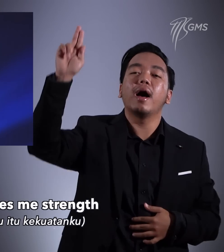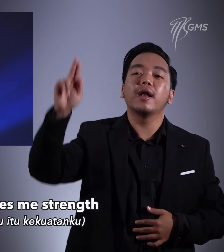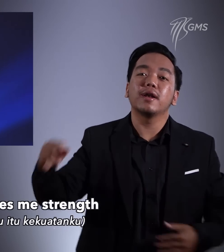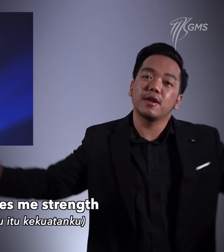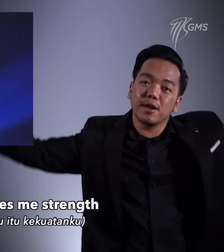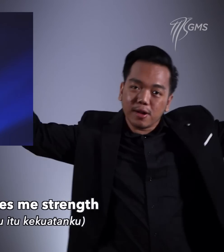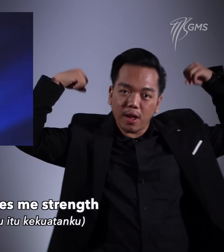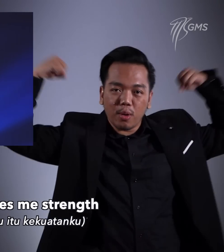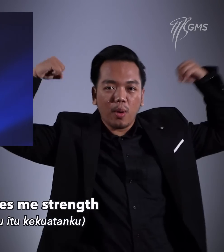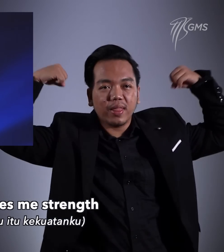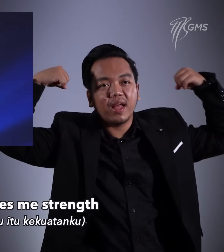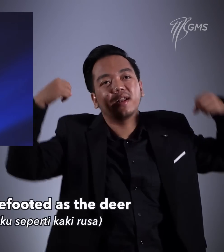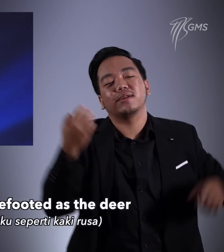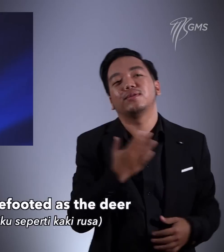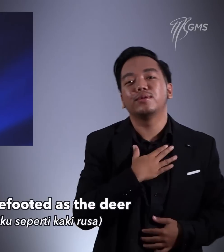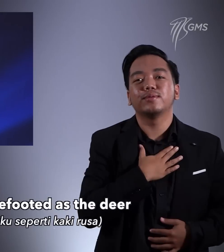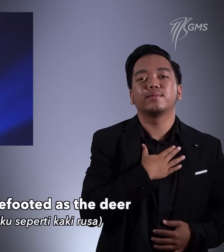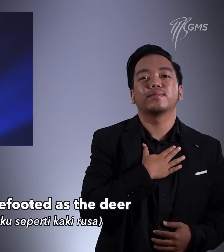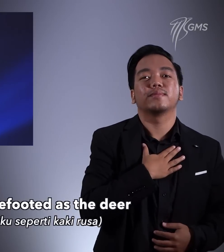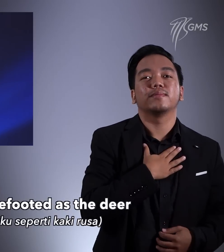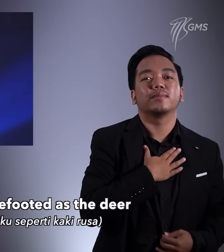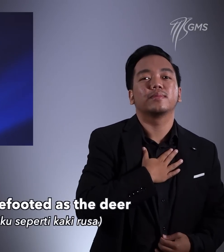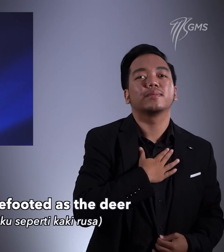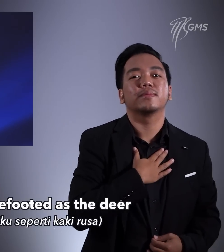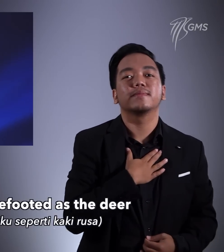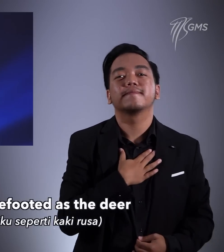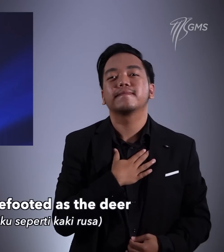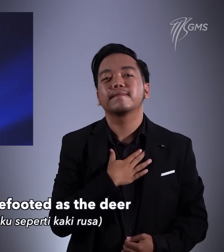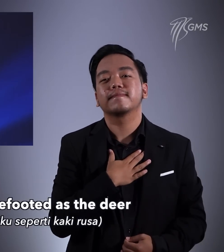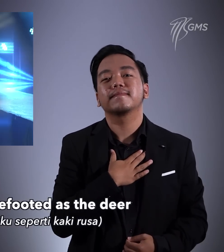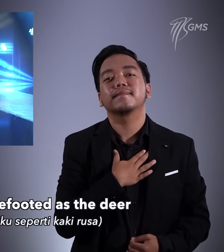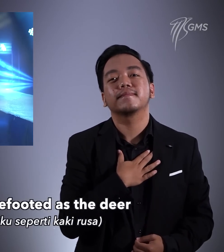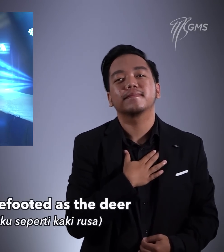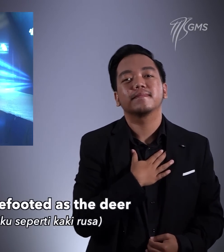The Lord gives me